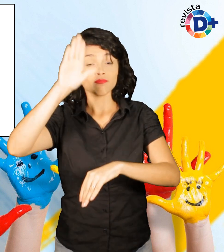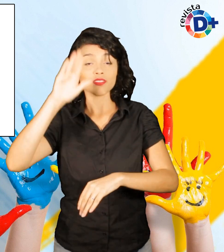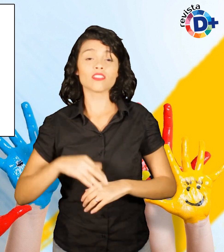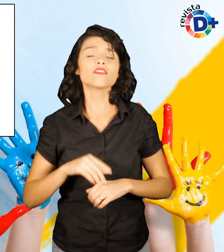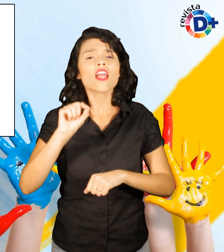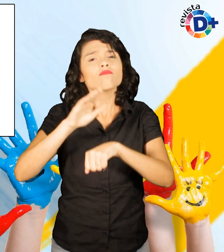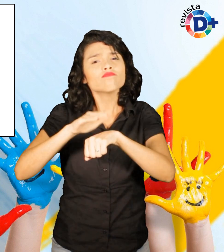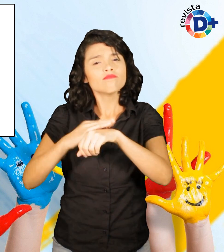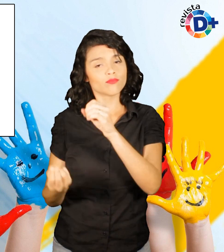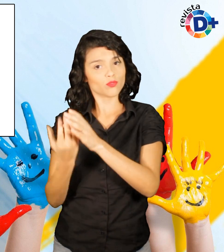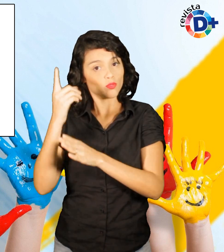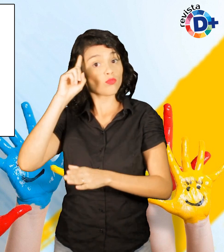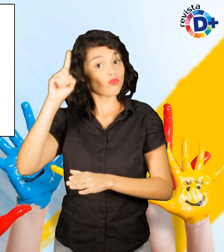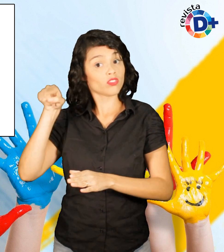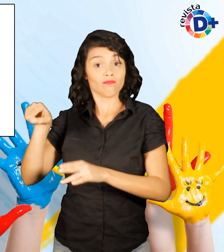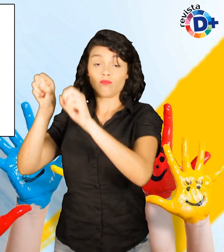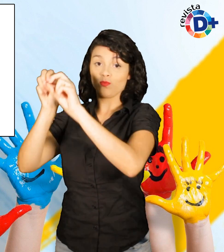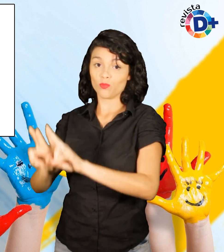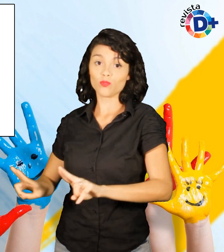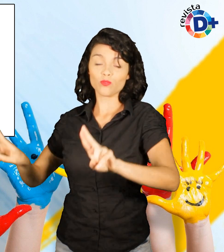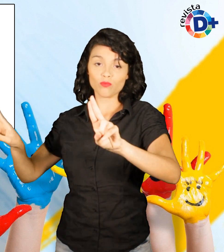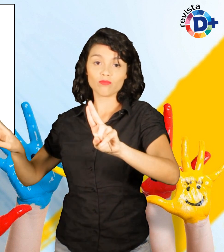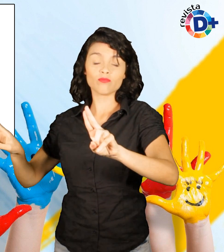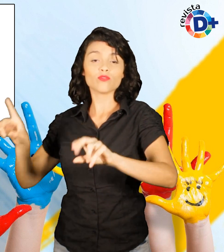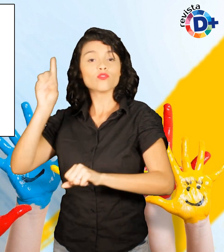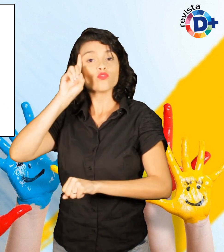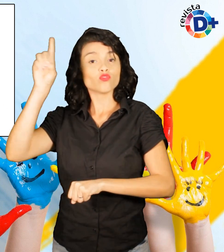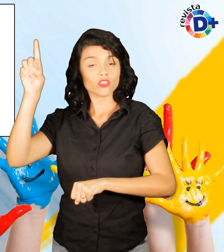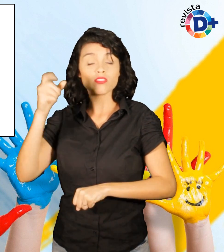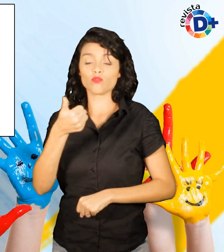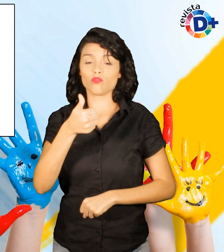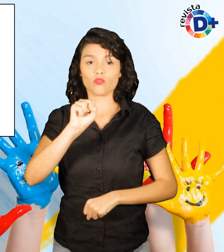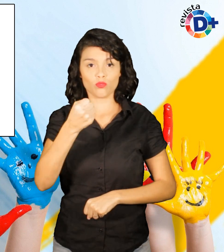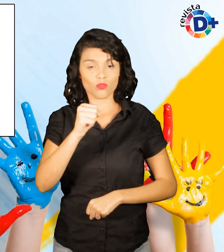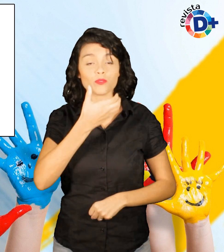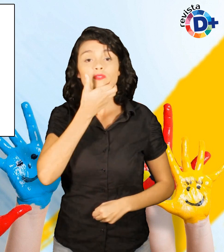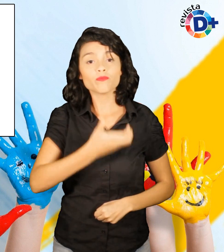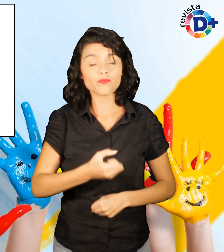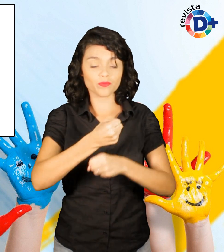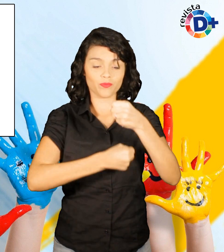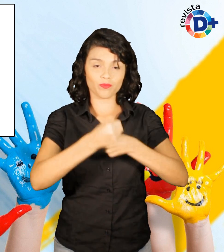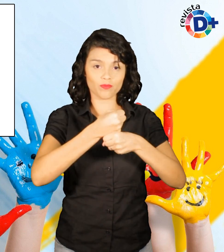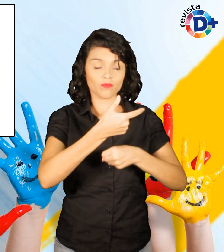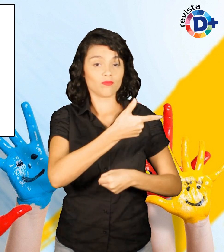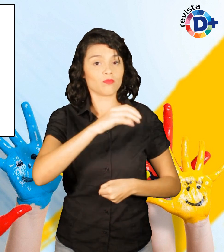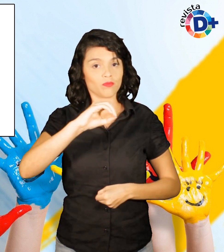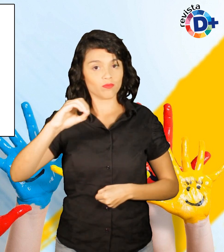pela Organização das Nações Unidas, ONU, em 18 de dezembro de 2007, com o